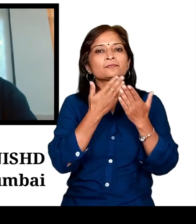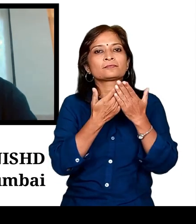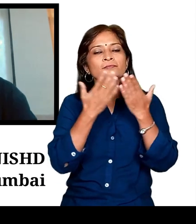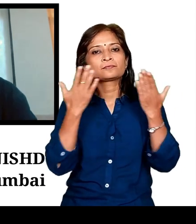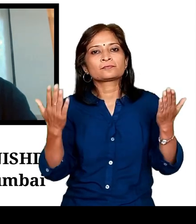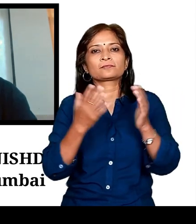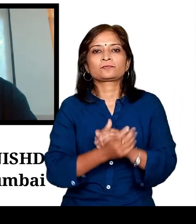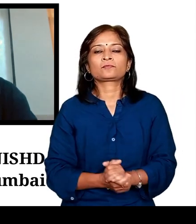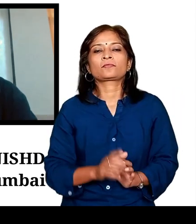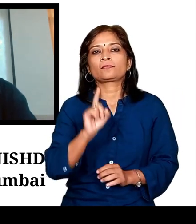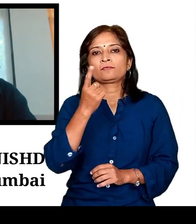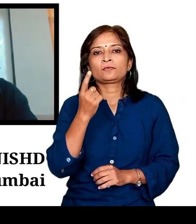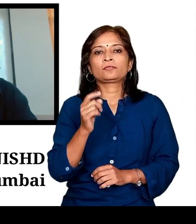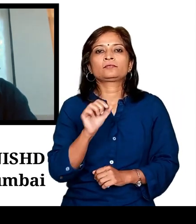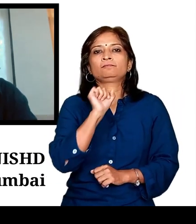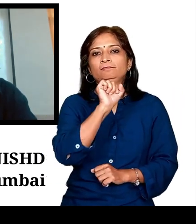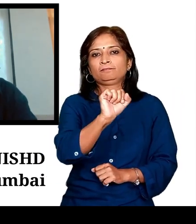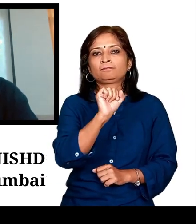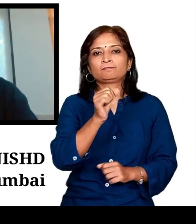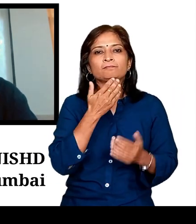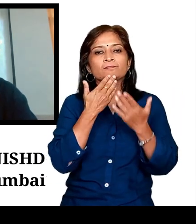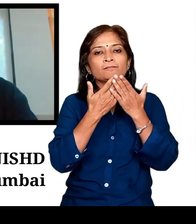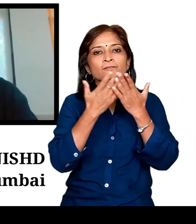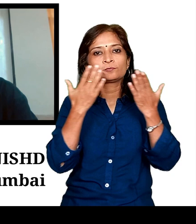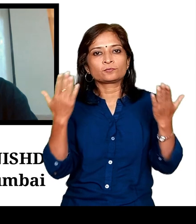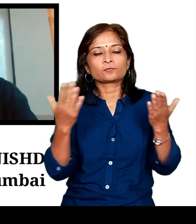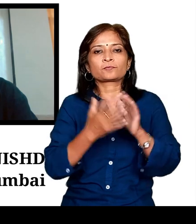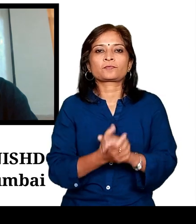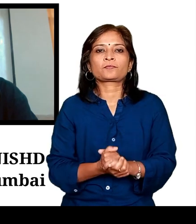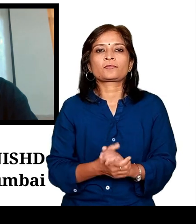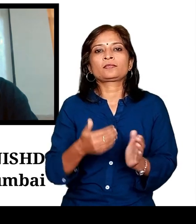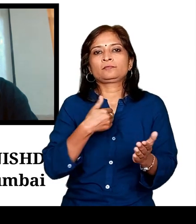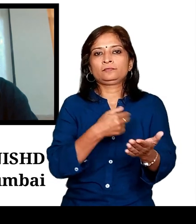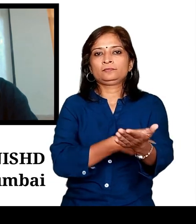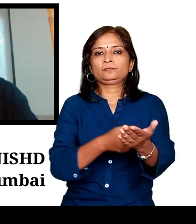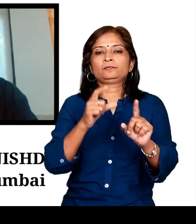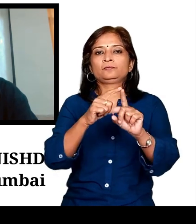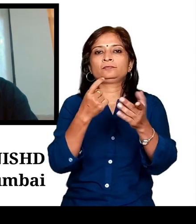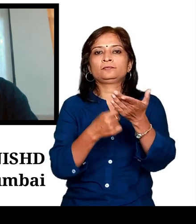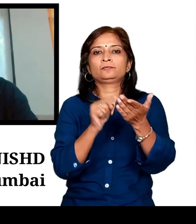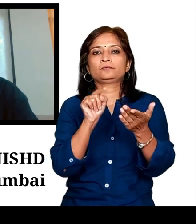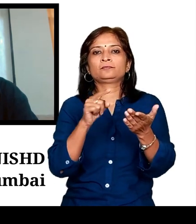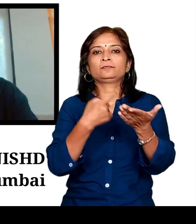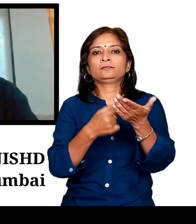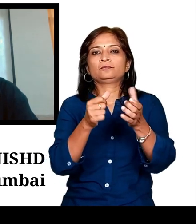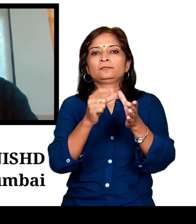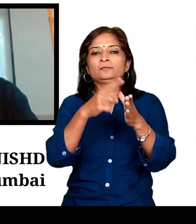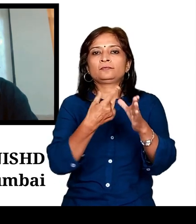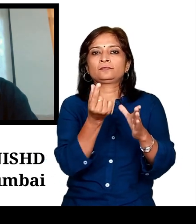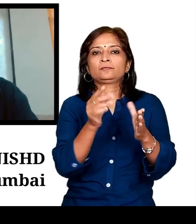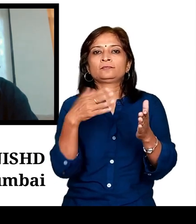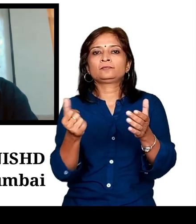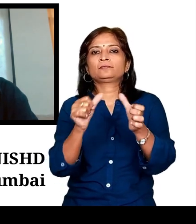सो मच मैम। फर्स्ट ऑफ ऑल आई एम वेरी थैंकफुल टू यू। आई एम डॉक्टर राजू अरहत, डायरेक्टर ऑफ